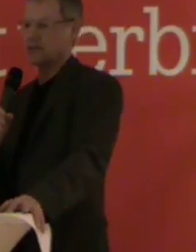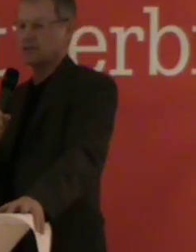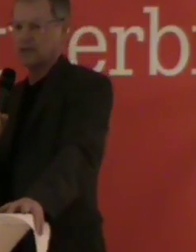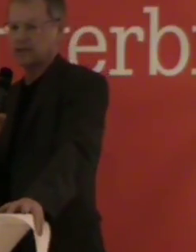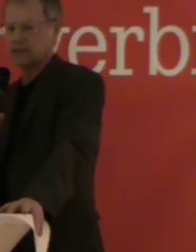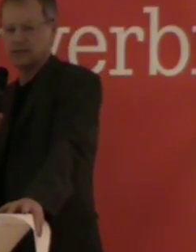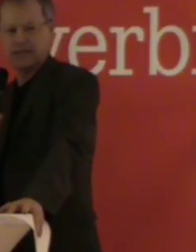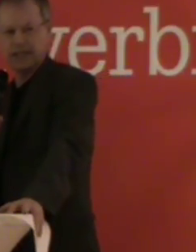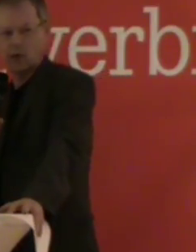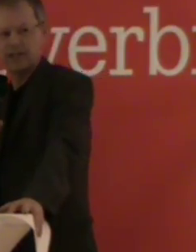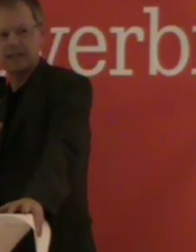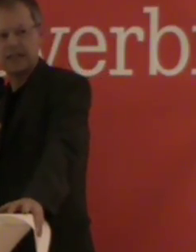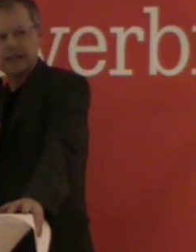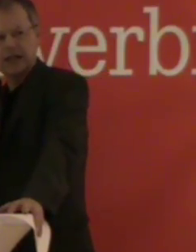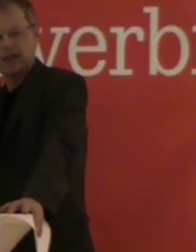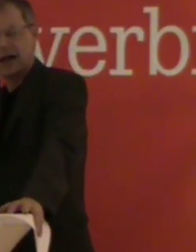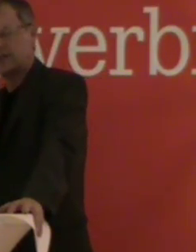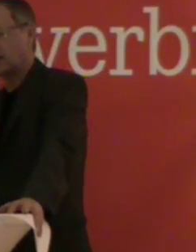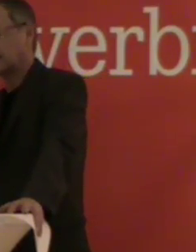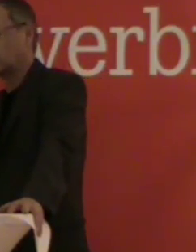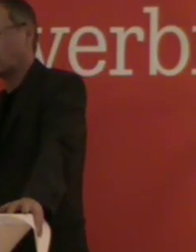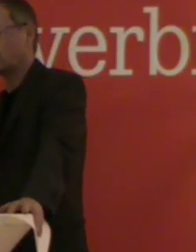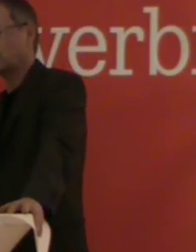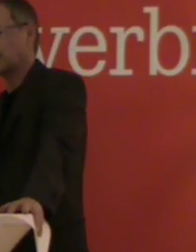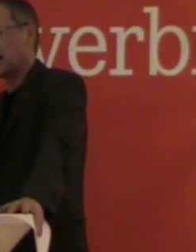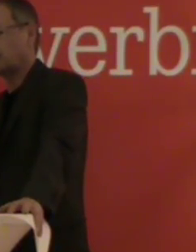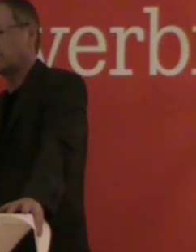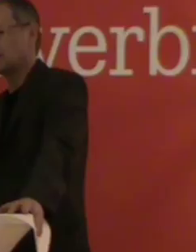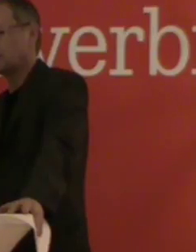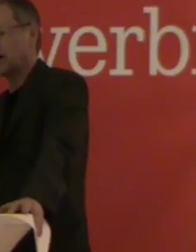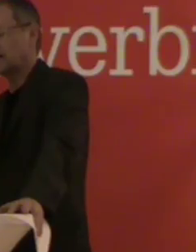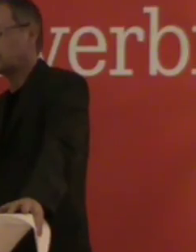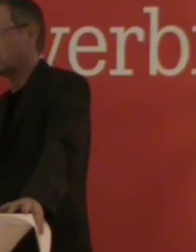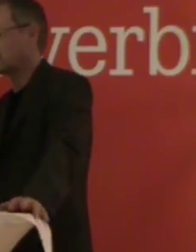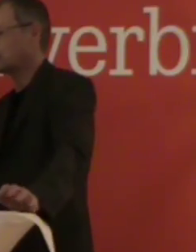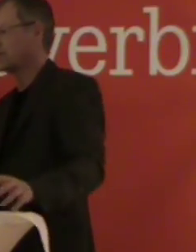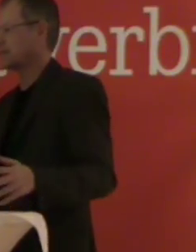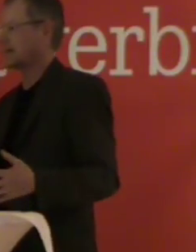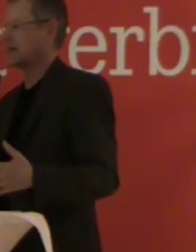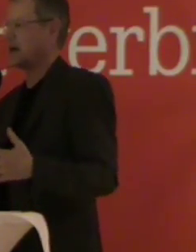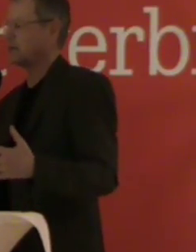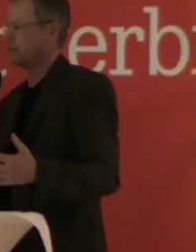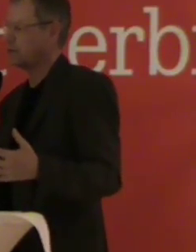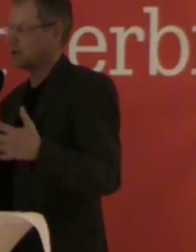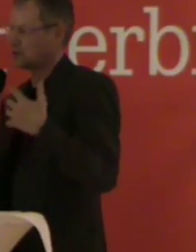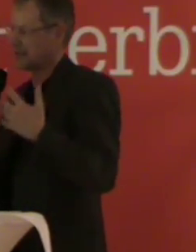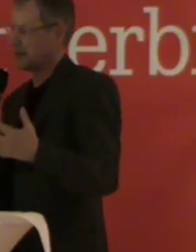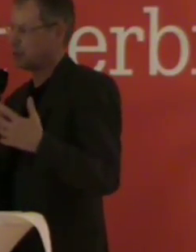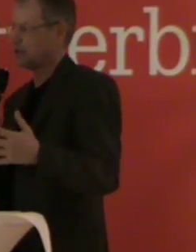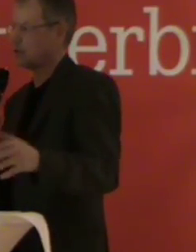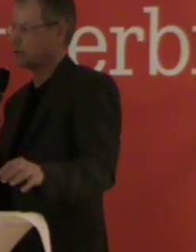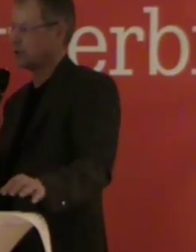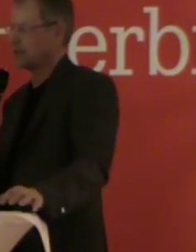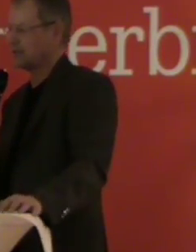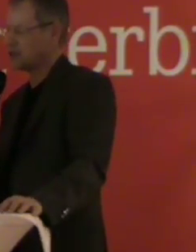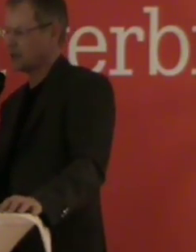ich 1994 dort an die Hochschule kam und eine Professur vertreten habe für